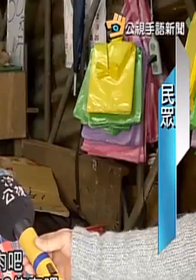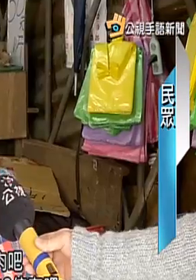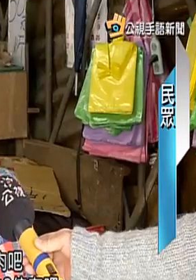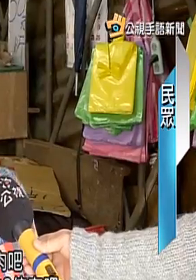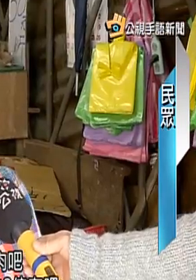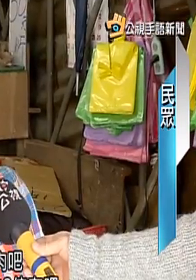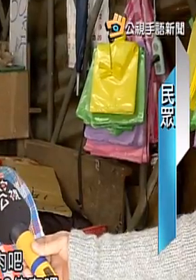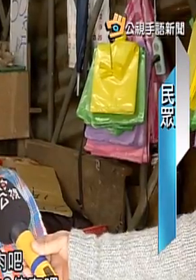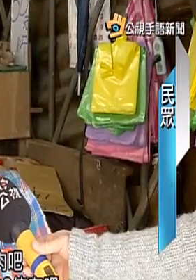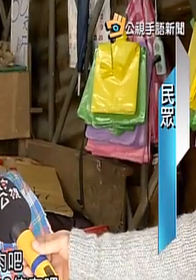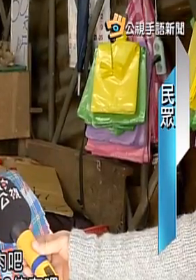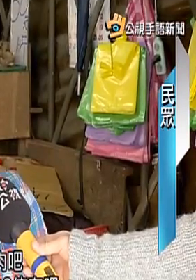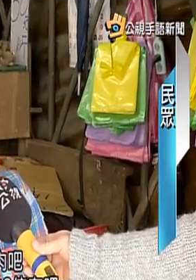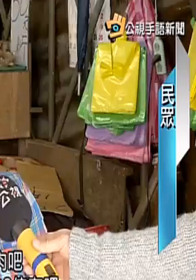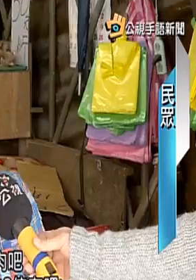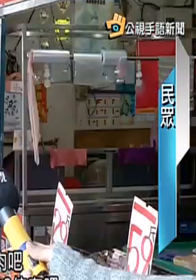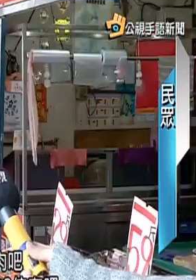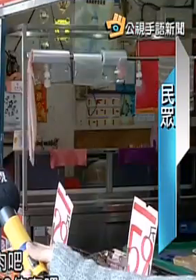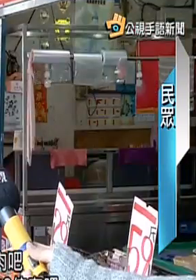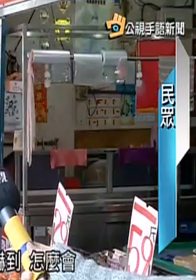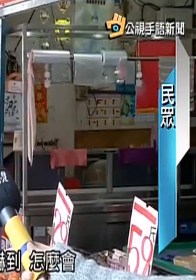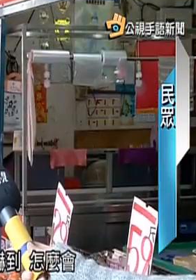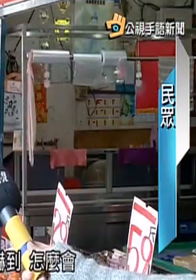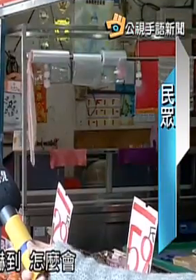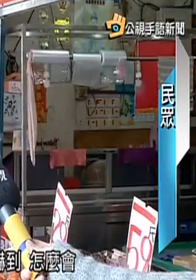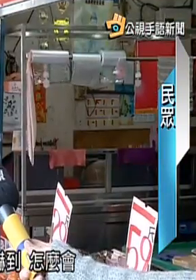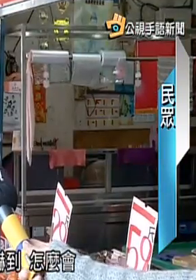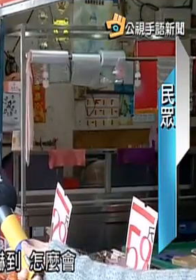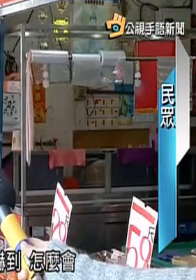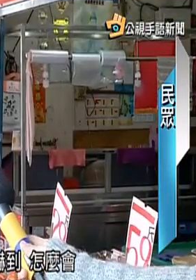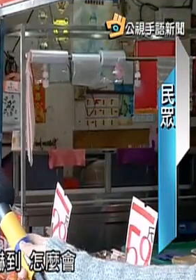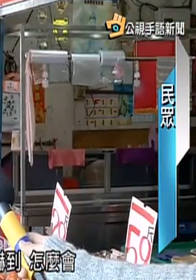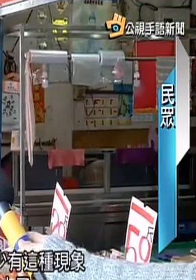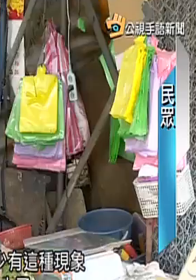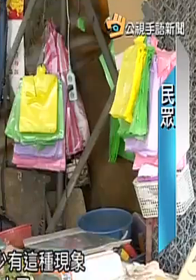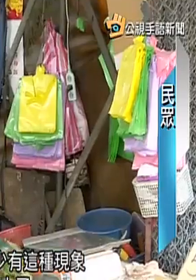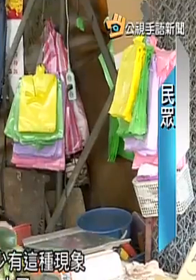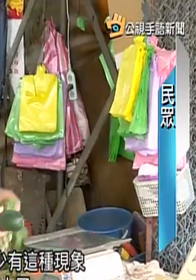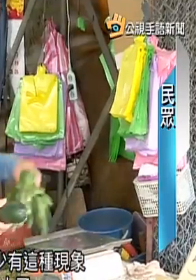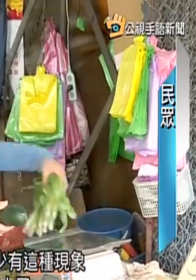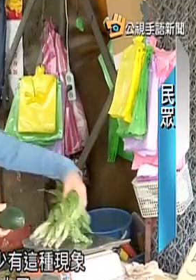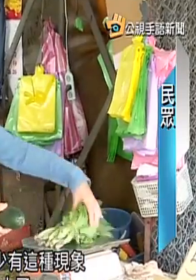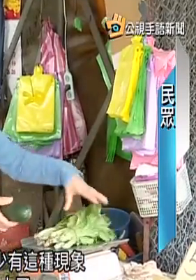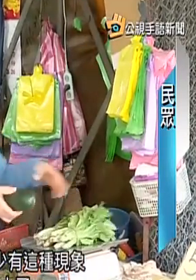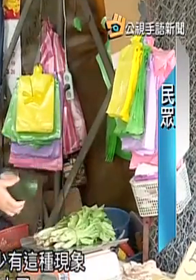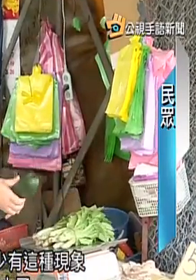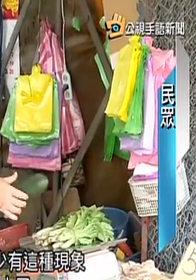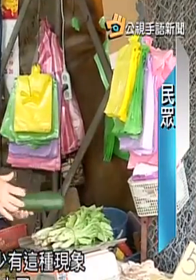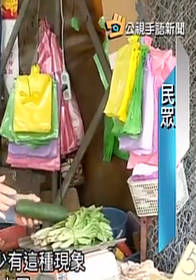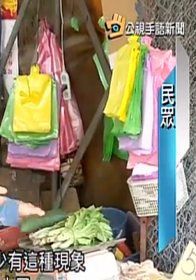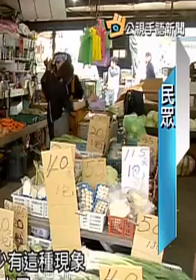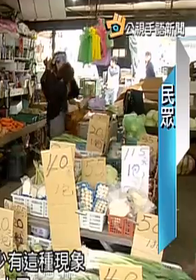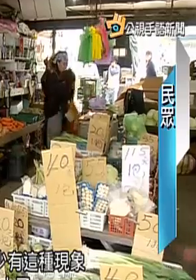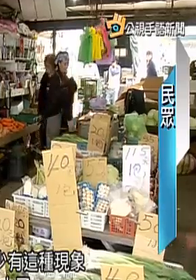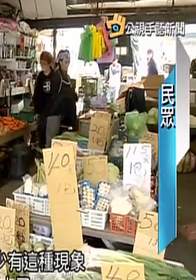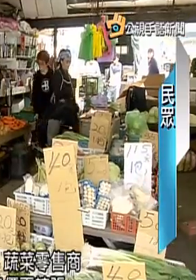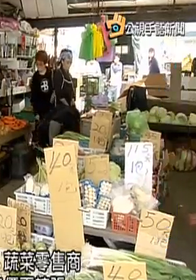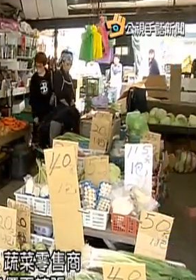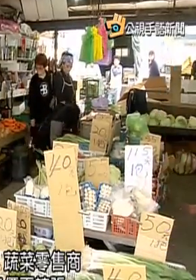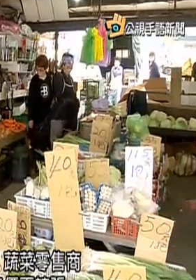我觉得差快2倍有吧？ 会吓到！怎么会？历年来好像很少有这种现象，差距太大了。 批发价格飙涨，蔬